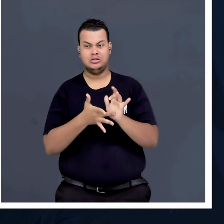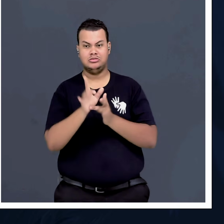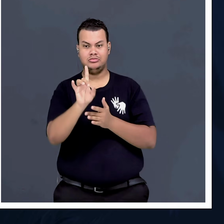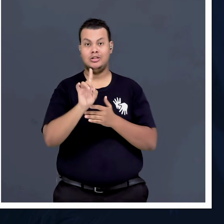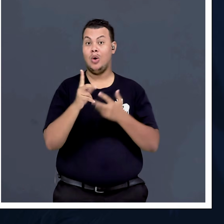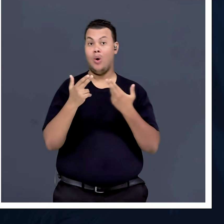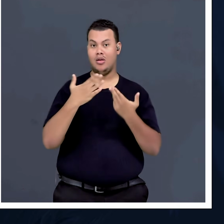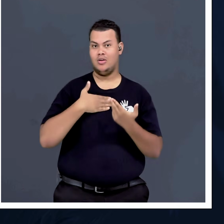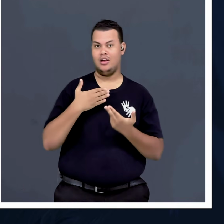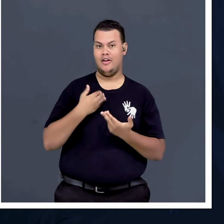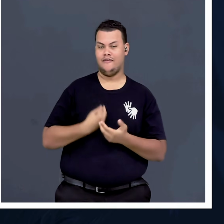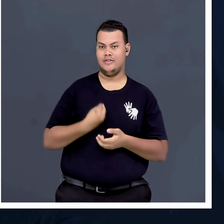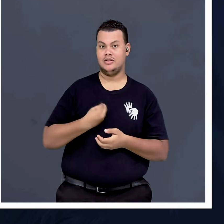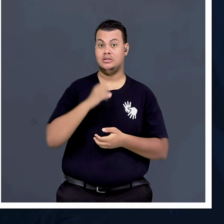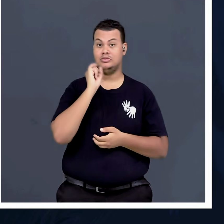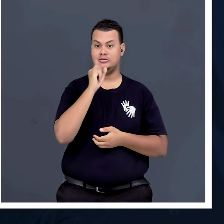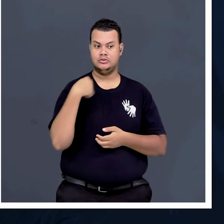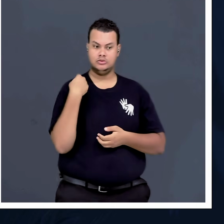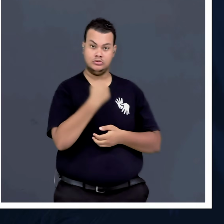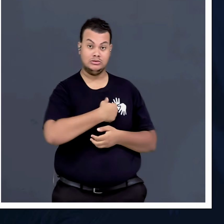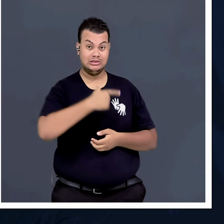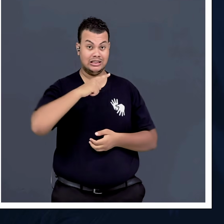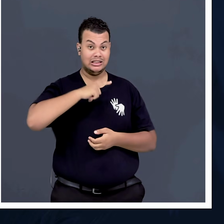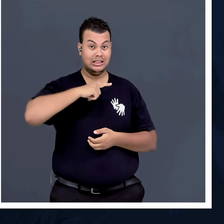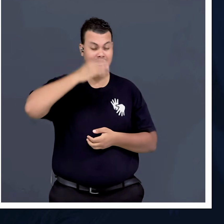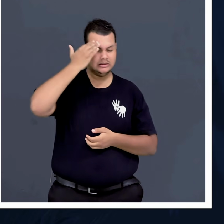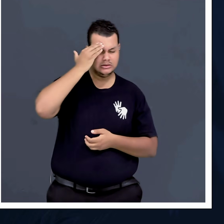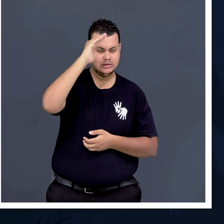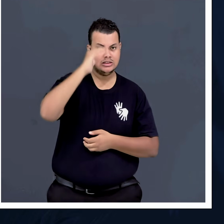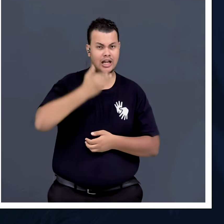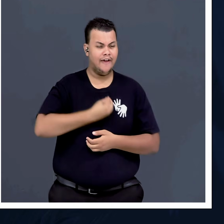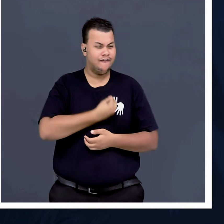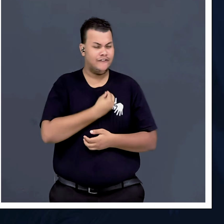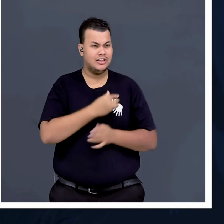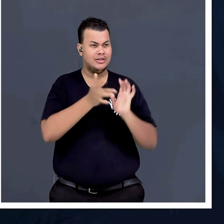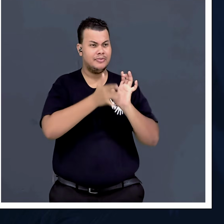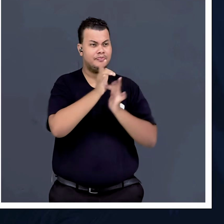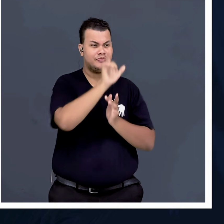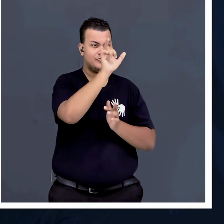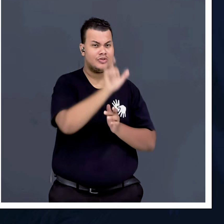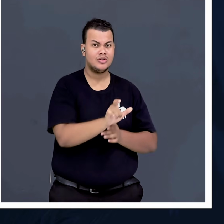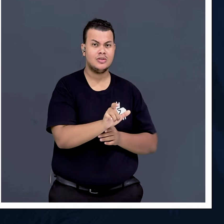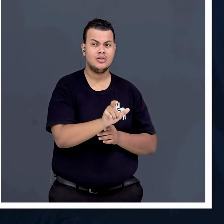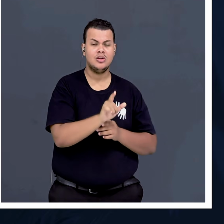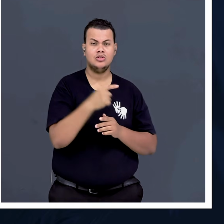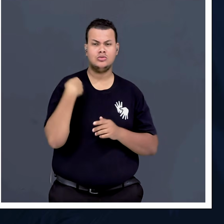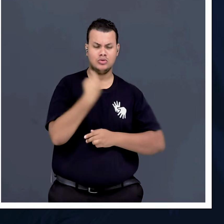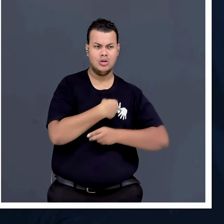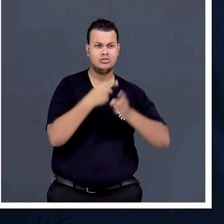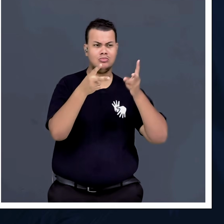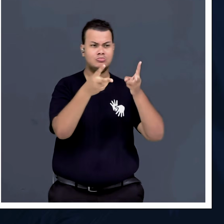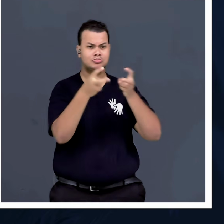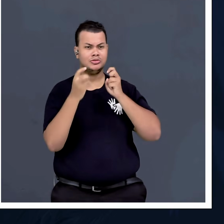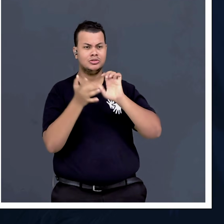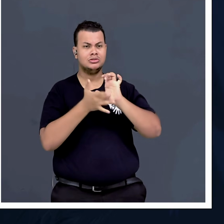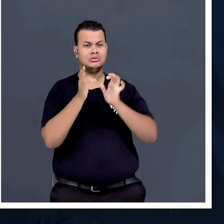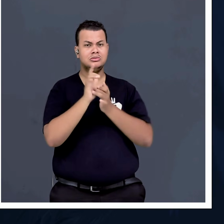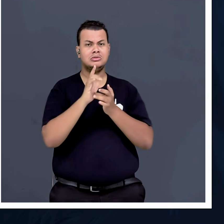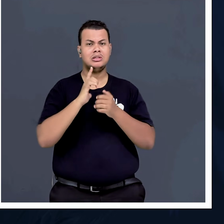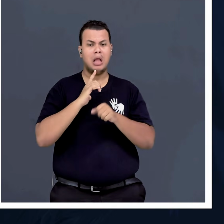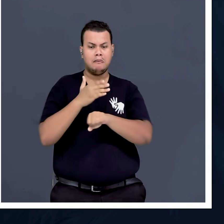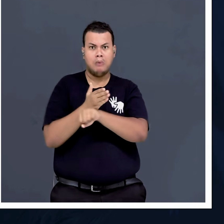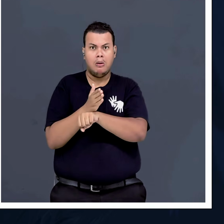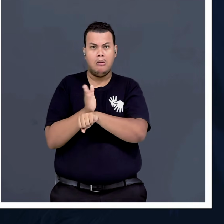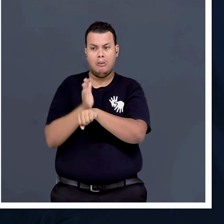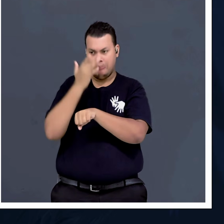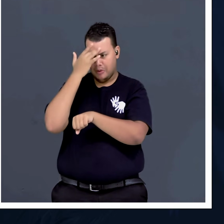vivemos. Mas quando a gente vai entender a vida de Cristo, essa caminhada, nós percebemos que Ele não gastou tempo